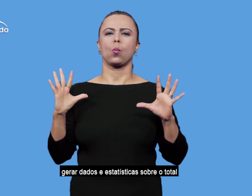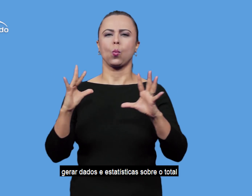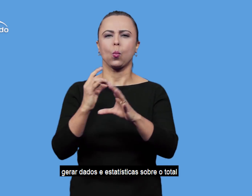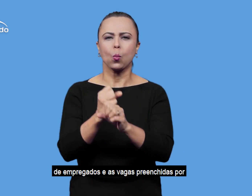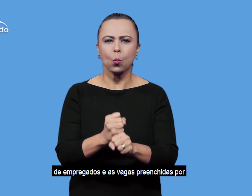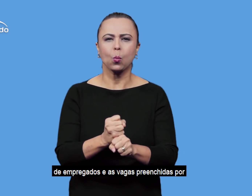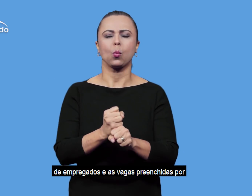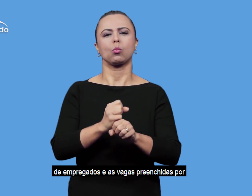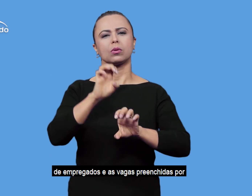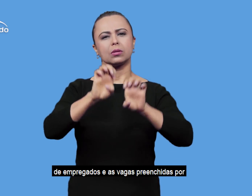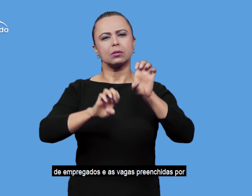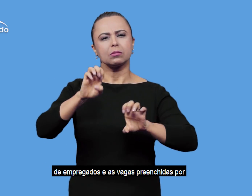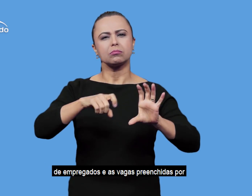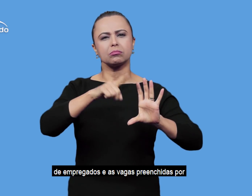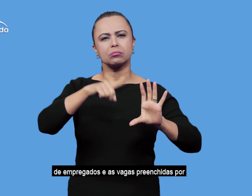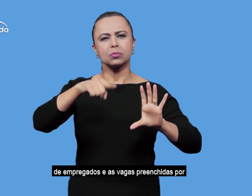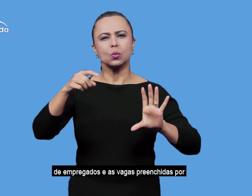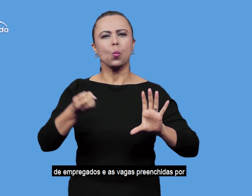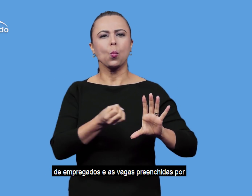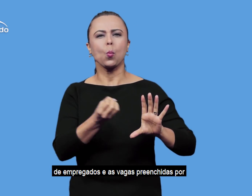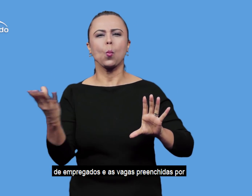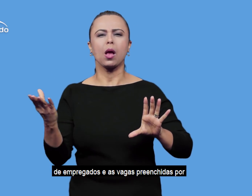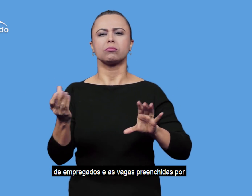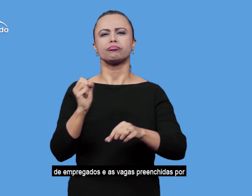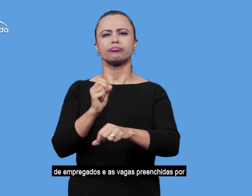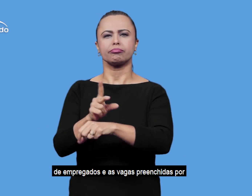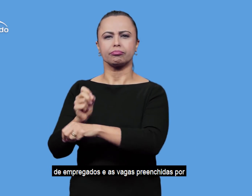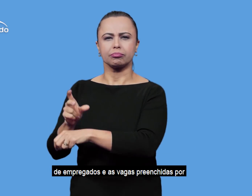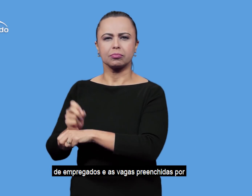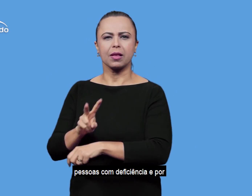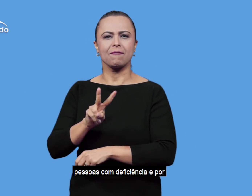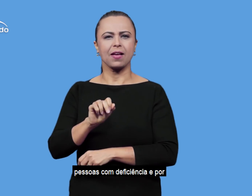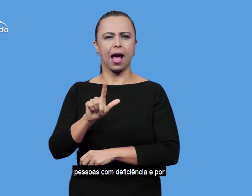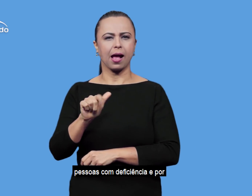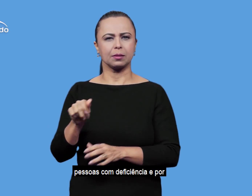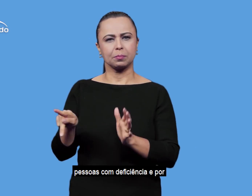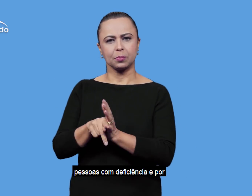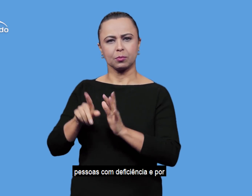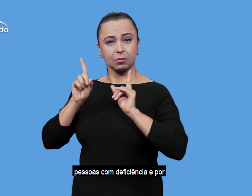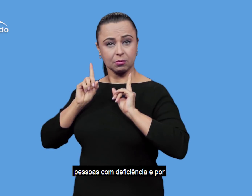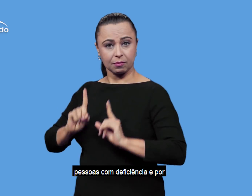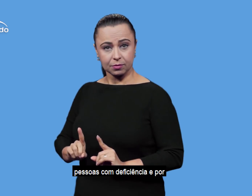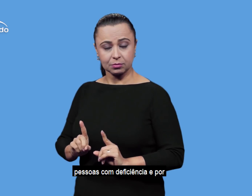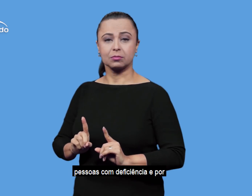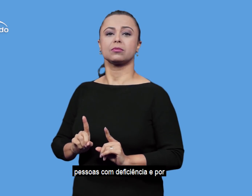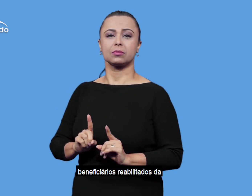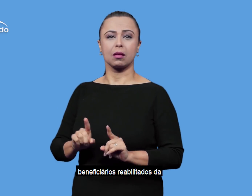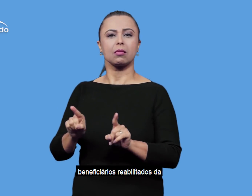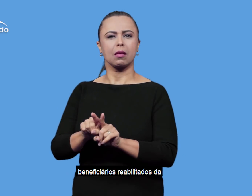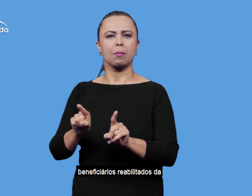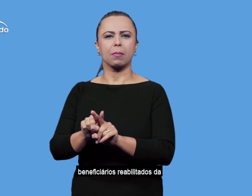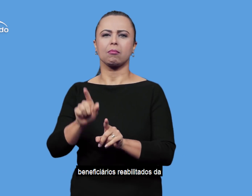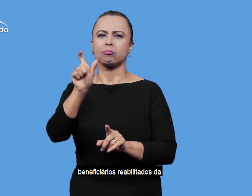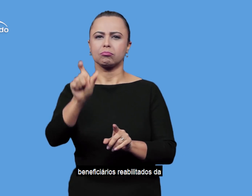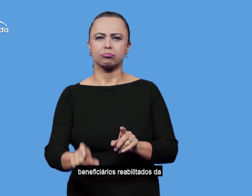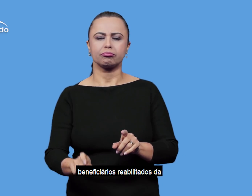de empregados e as vagas preenchidas por pessoas com deficiência e por beneficiários reabilitados da